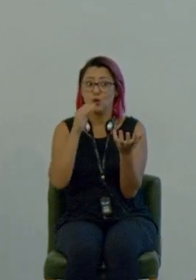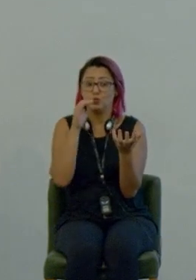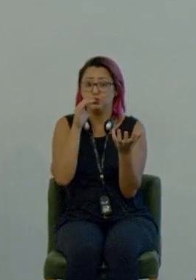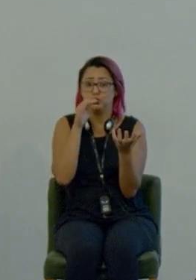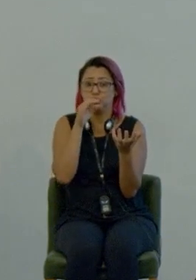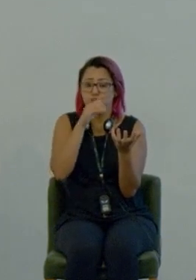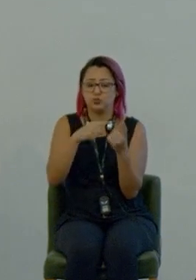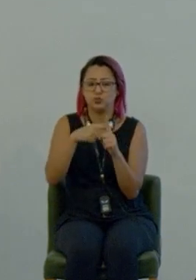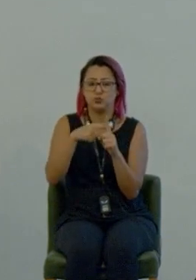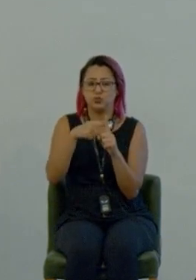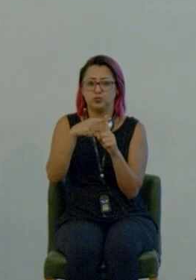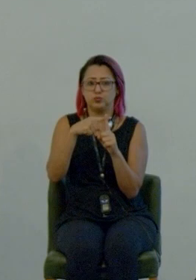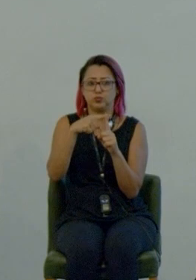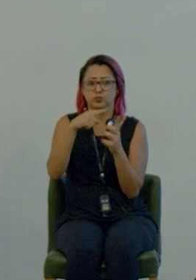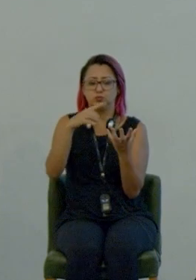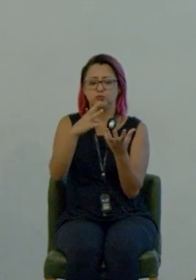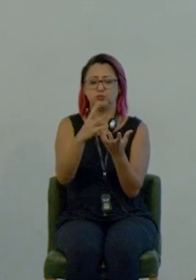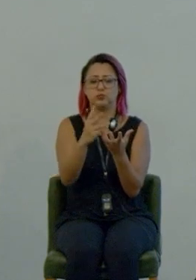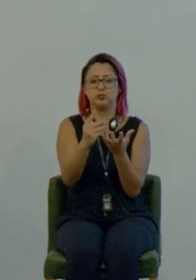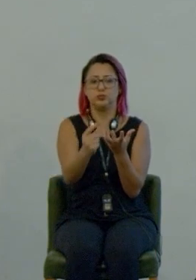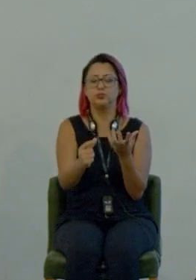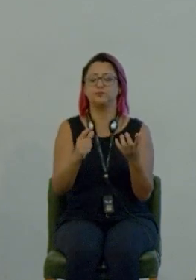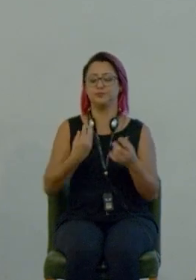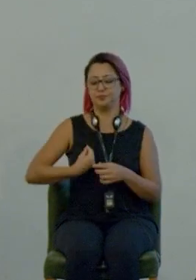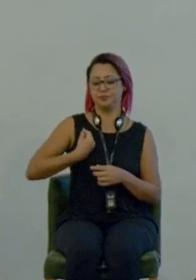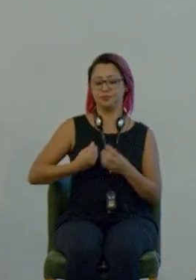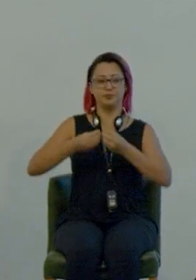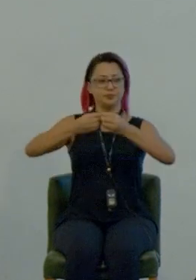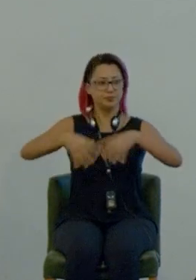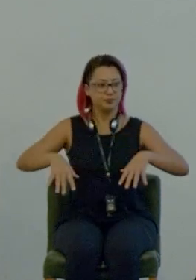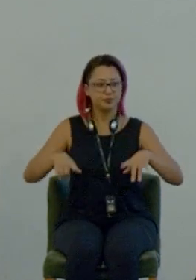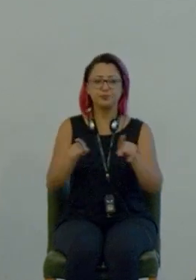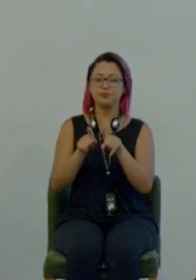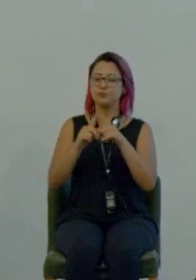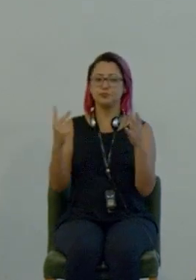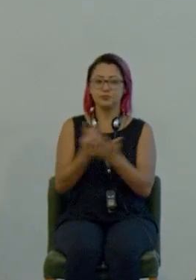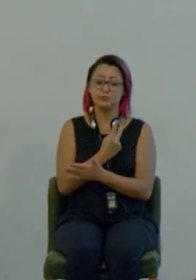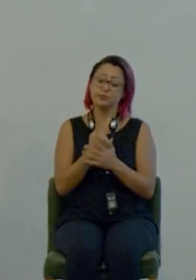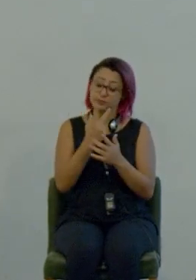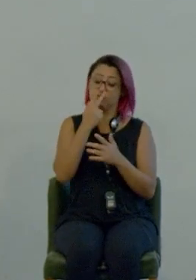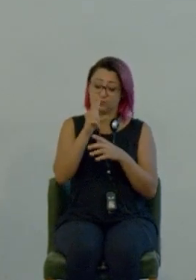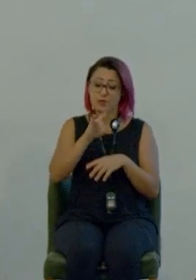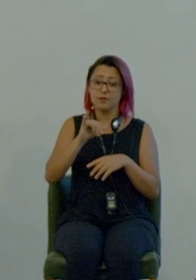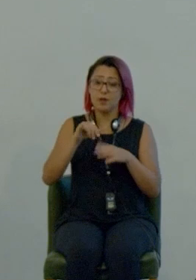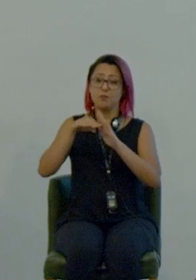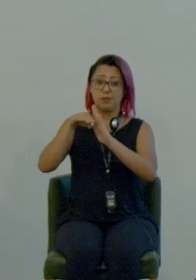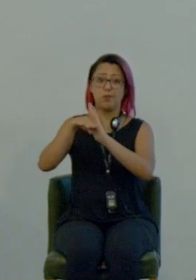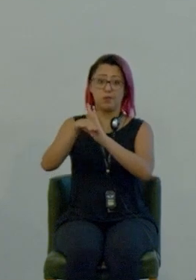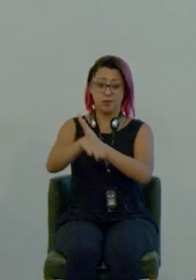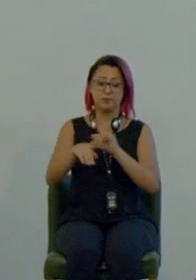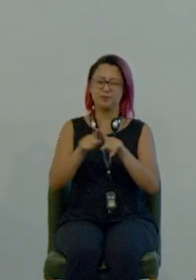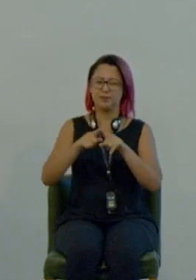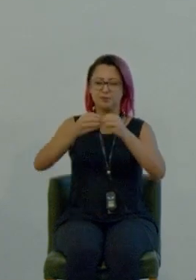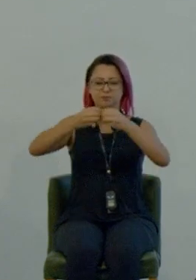efeitos catastróficos que o El Niño, como desse ano, acabam tendo. Então, é de se esperar que esses eventos sejam cada vez mais frequentes e mais